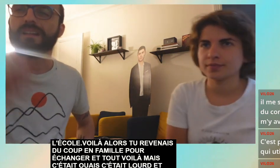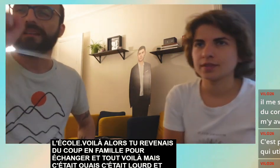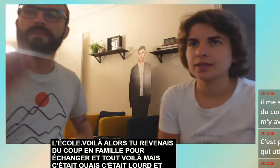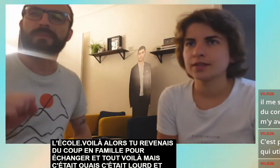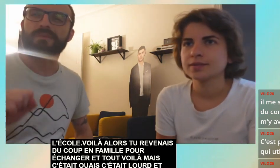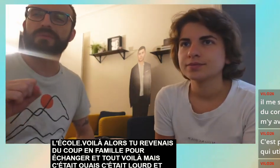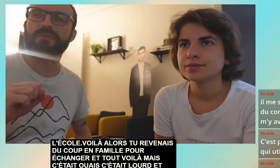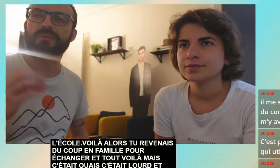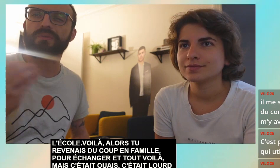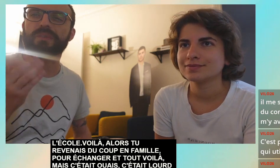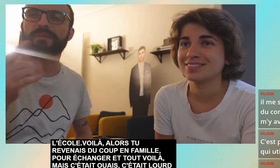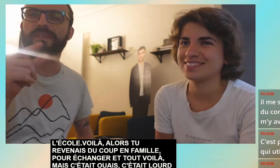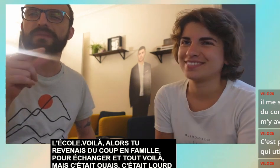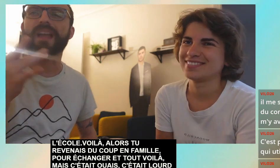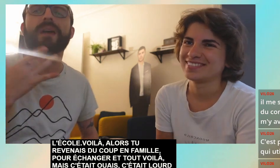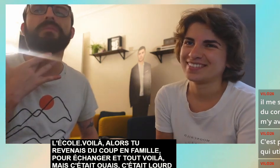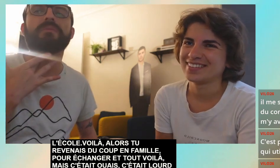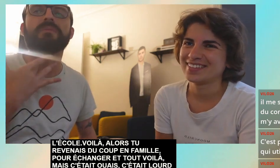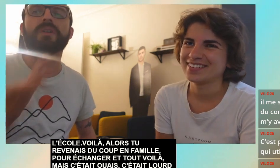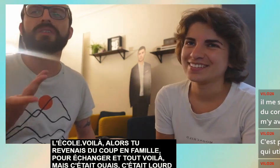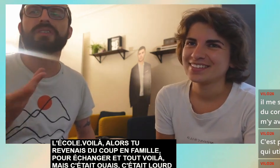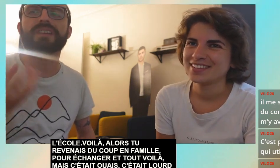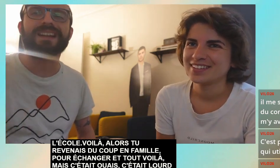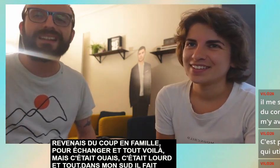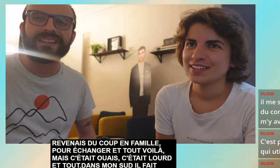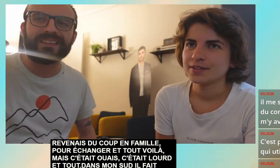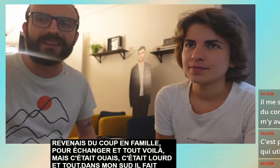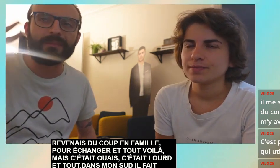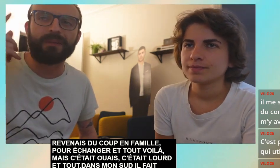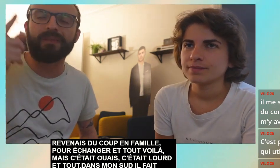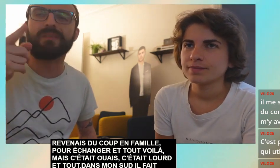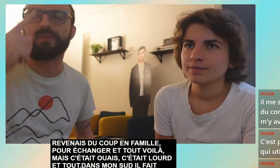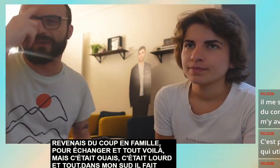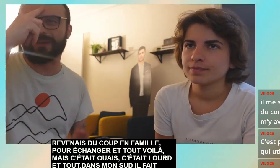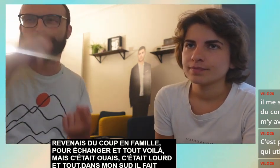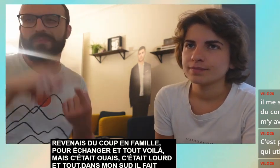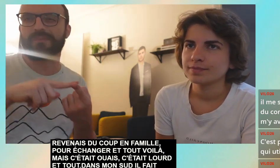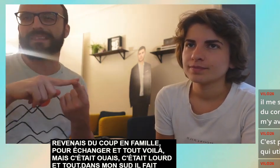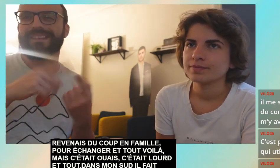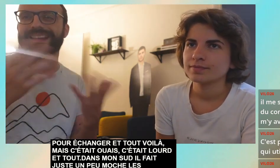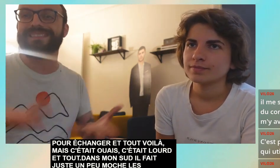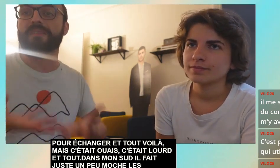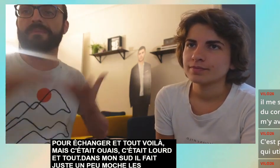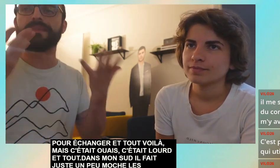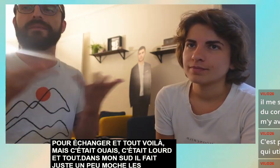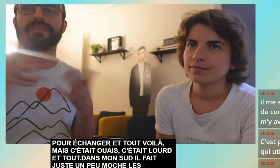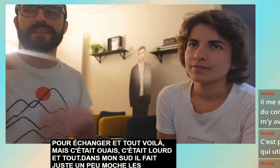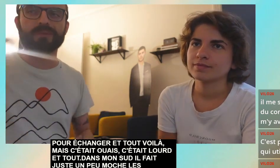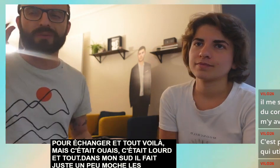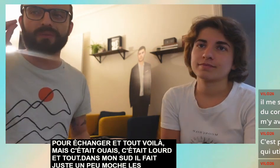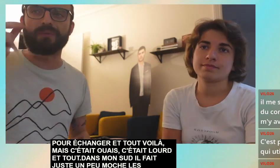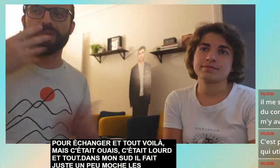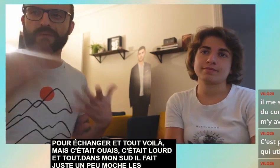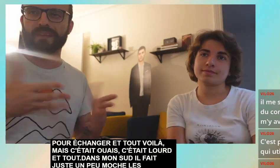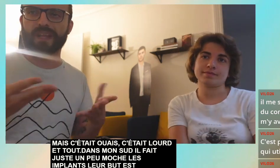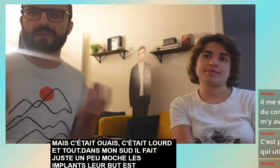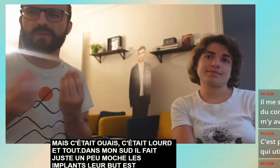Dans mon sud, il fait juste un peu moche. Les implants, leur but est d'amplifier le son au final